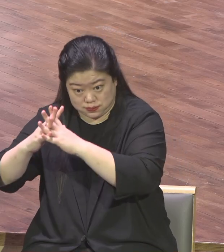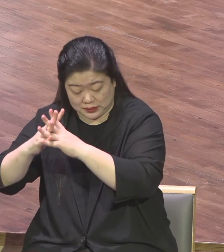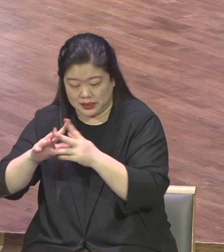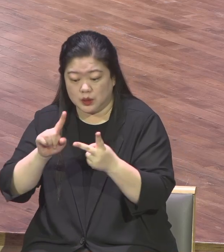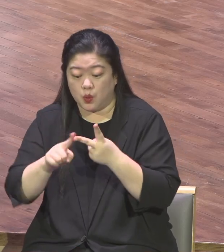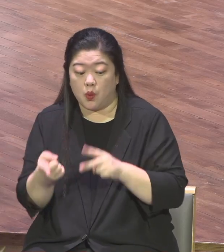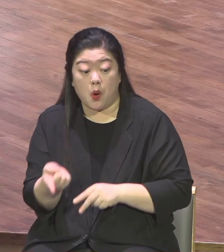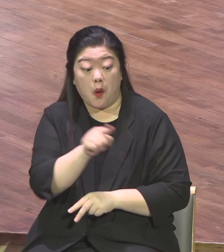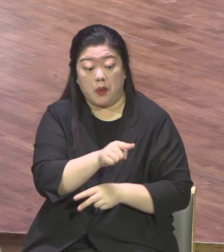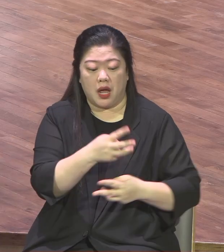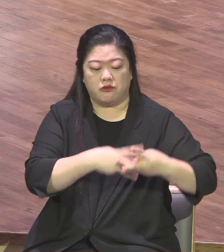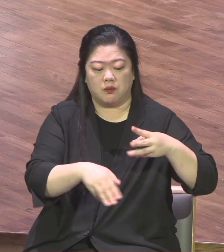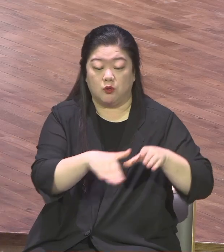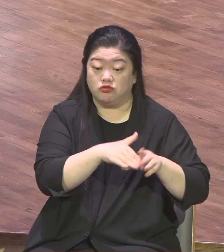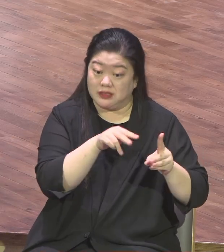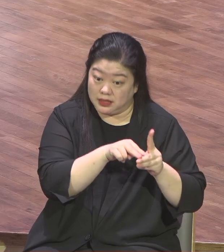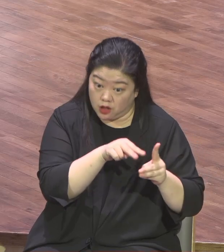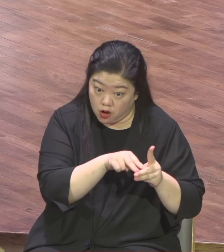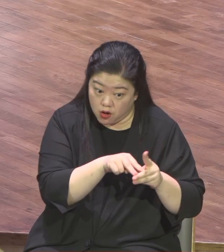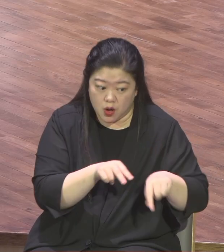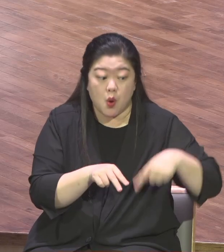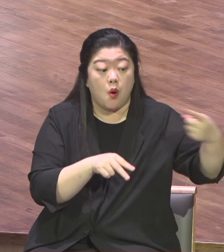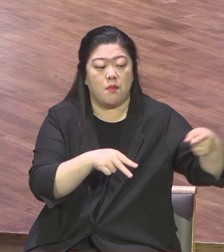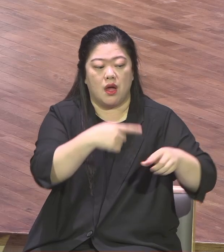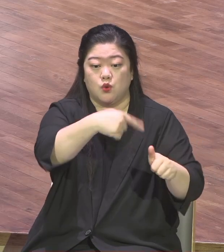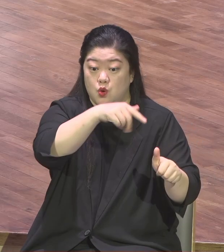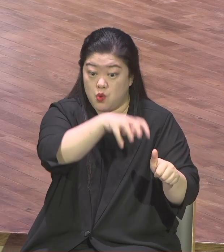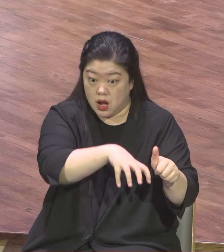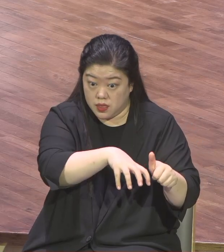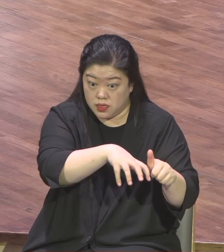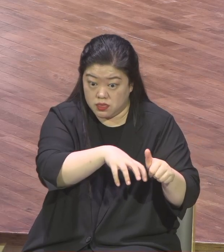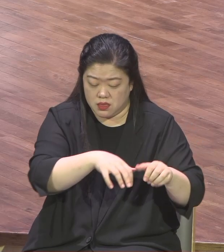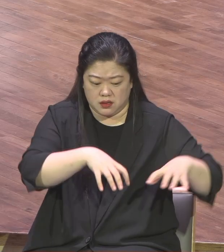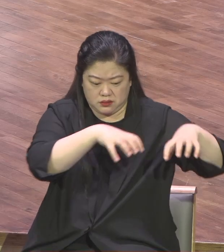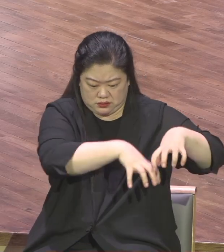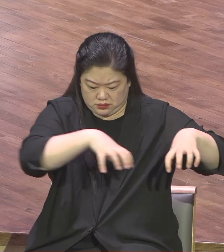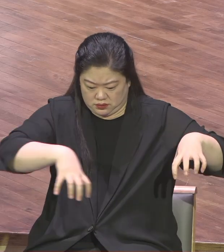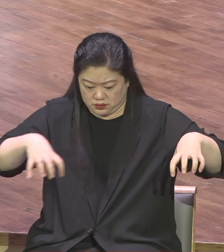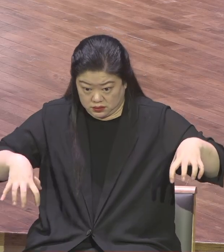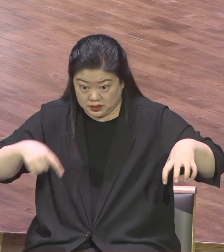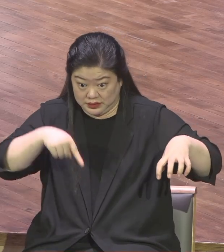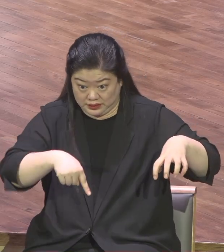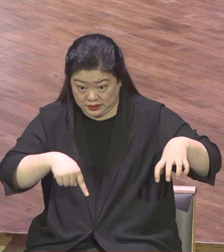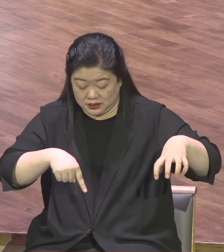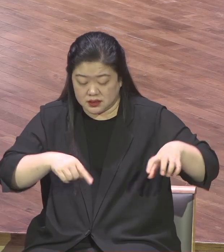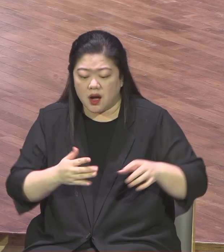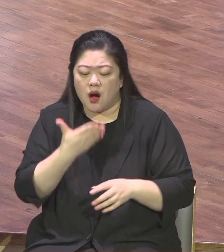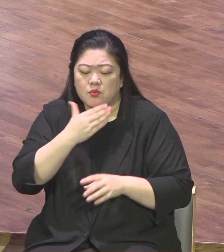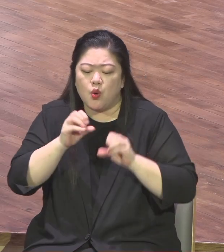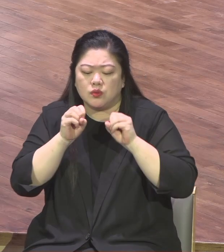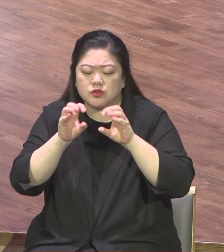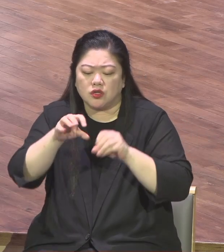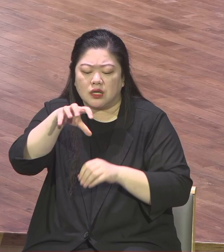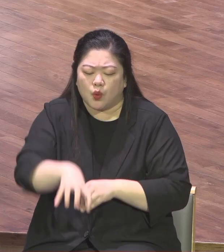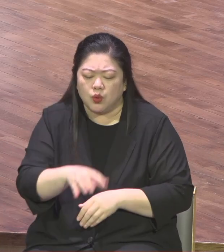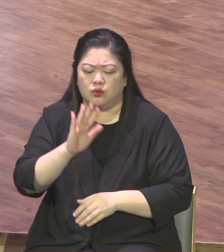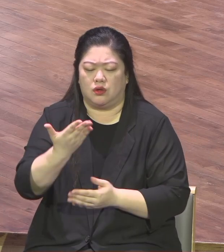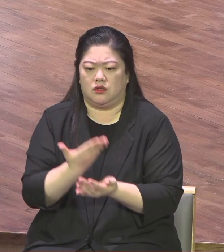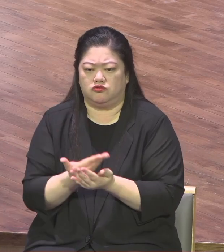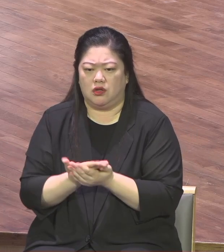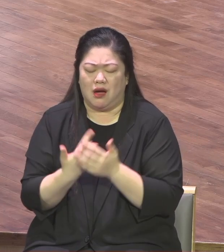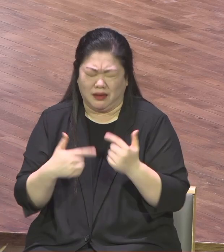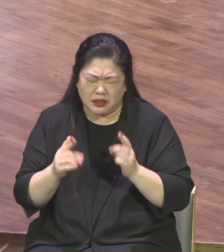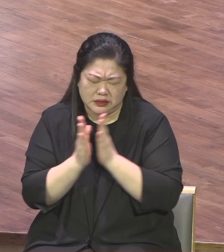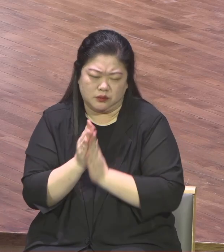모든 분들 237 나라 5천 종족 세계복음화의 센터에 쓰임받게 하여 주옵소서.